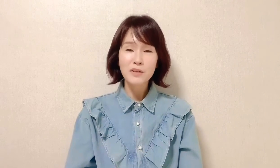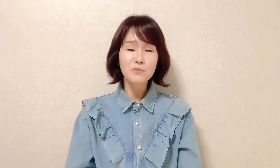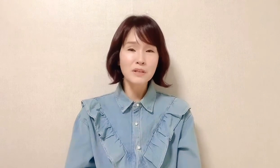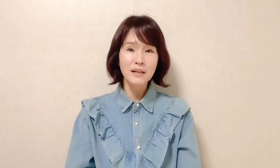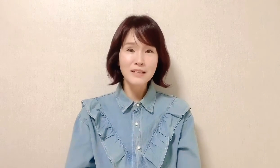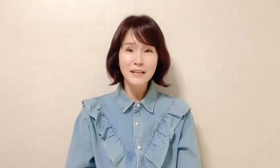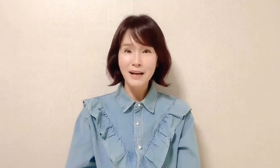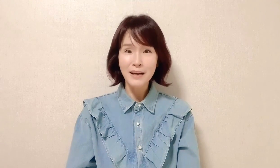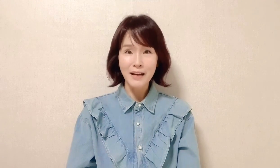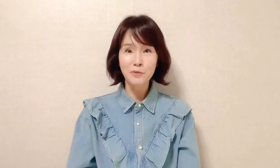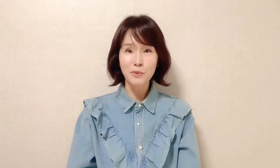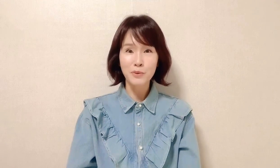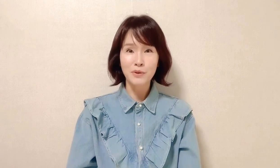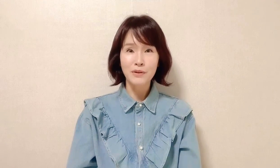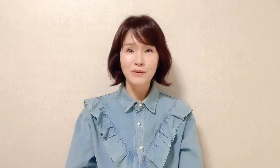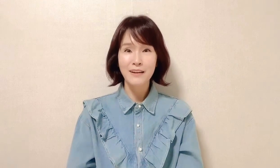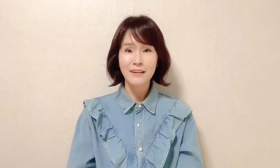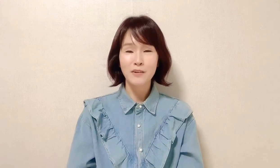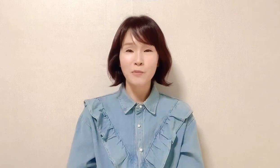줍니다. 찬양하라도. 그러면